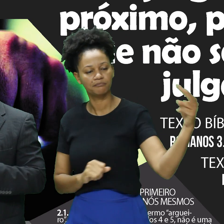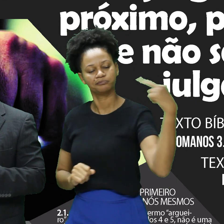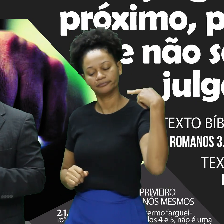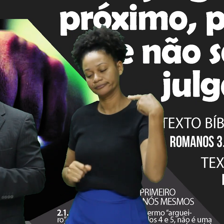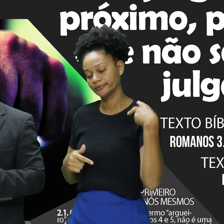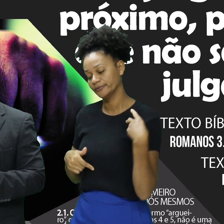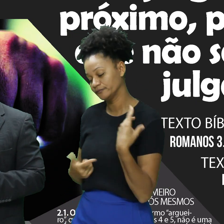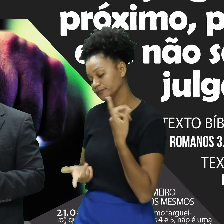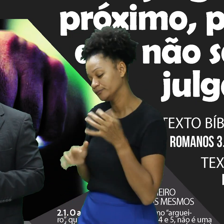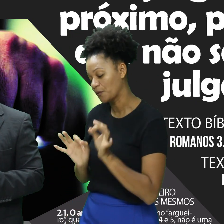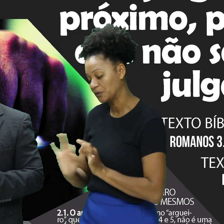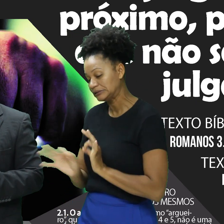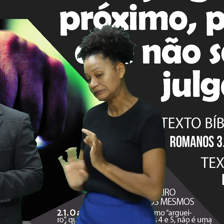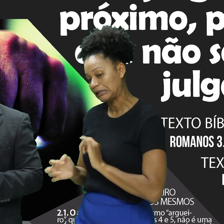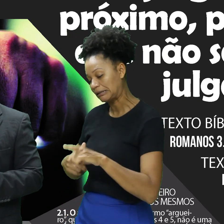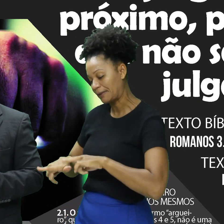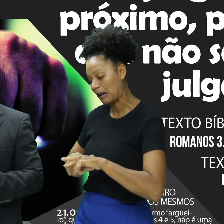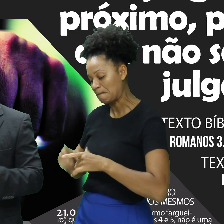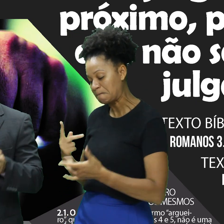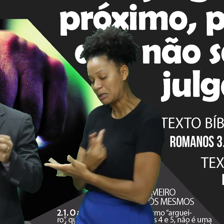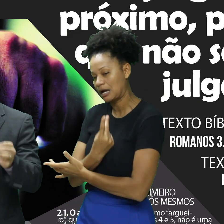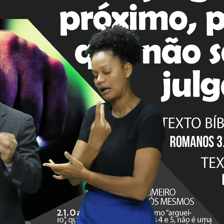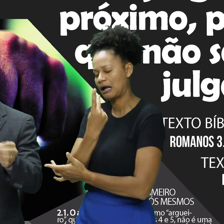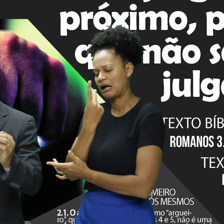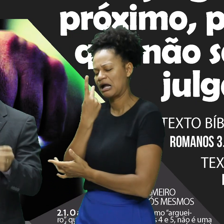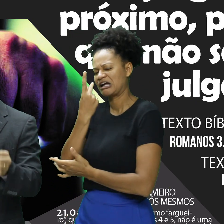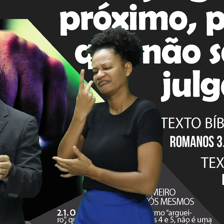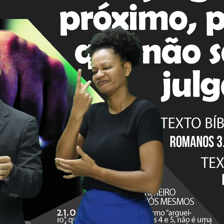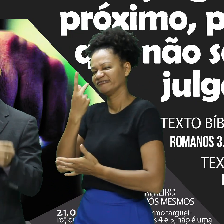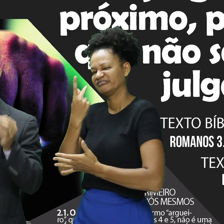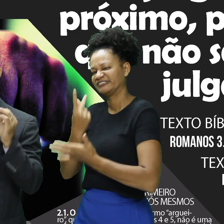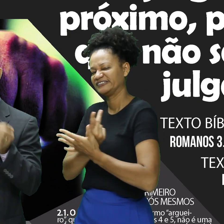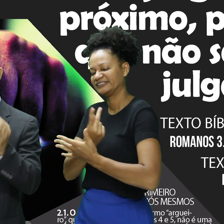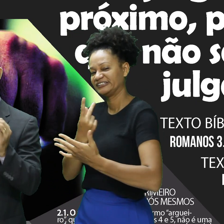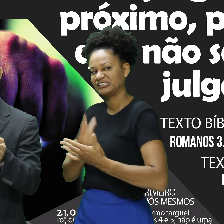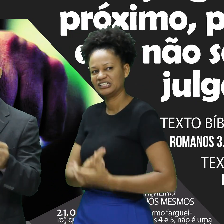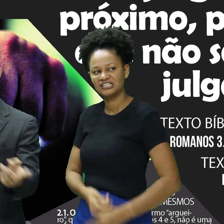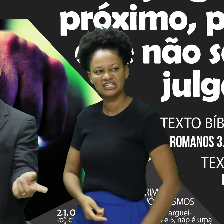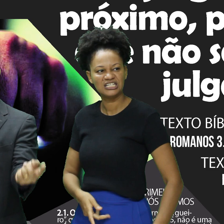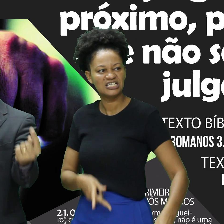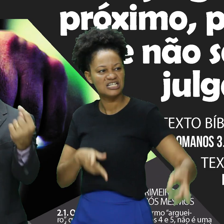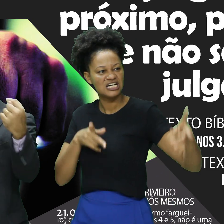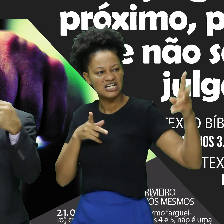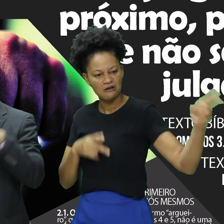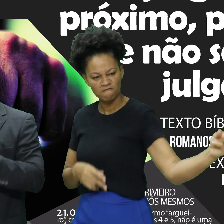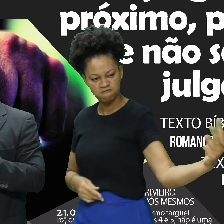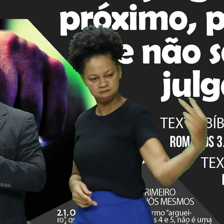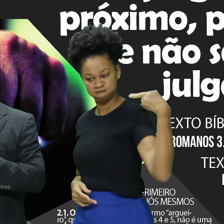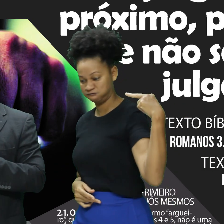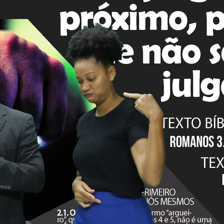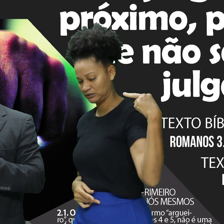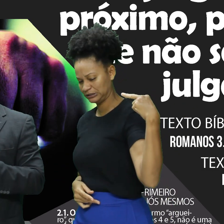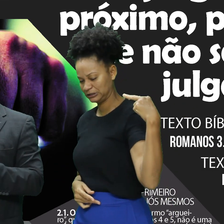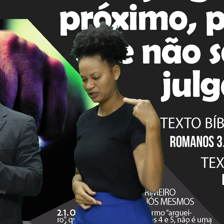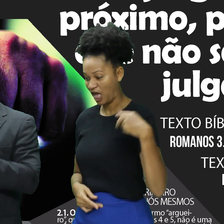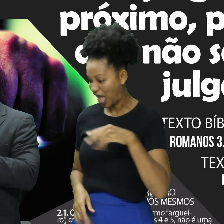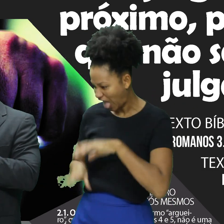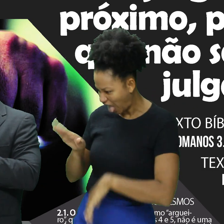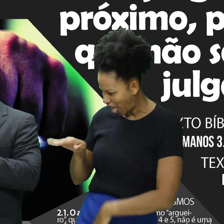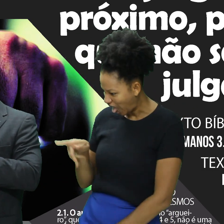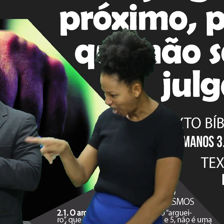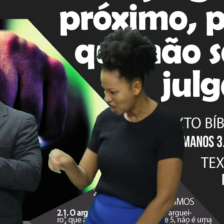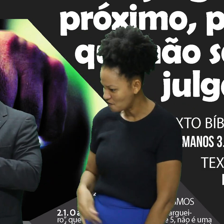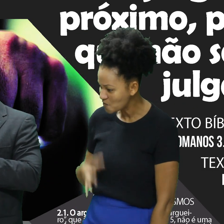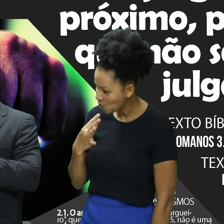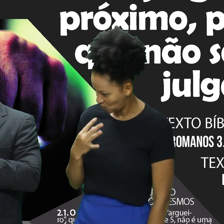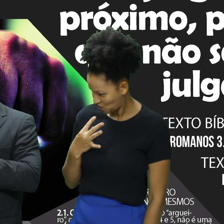também cometendo um erro. E ela, com a mesma moeda, com a mesma intenção, ela vem até mim e diz: olha, você também